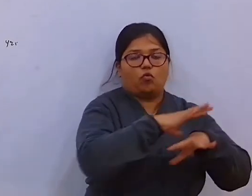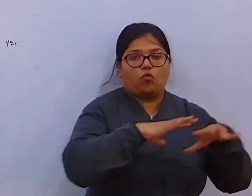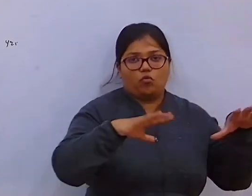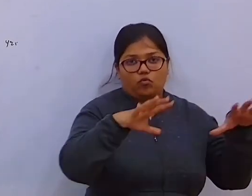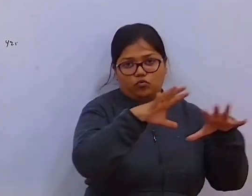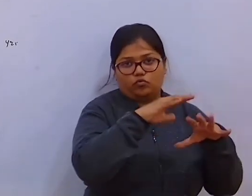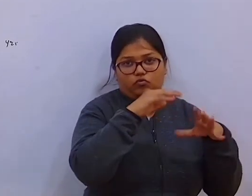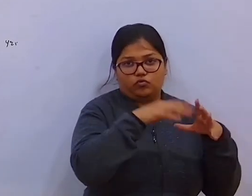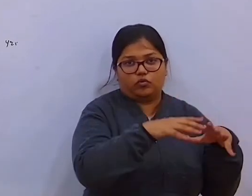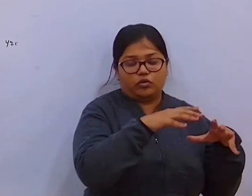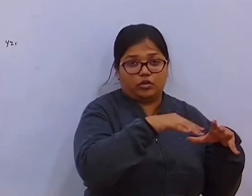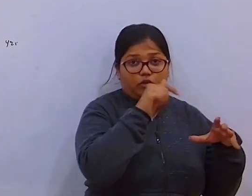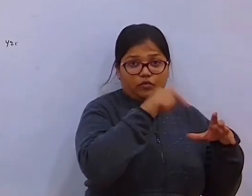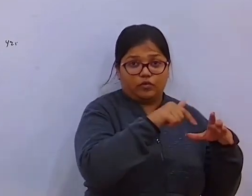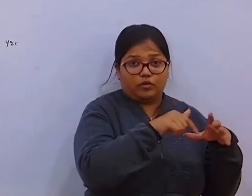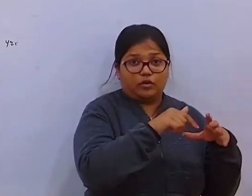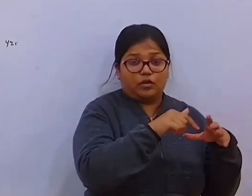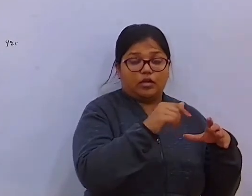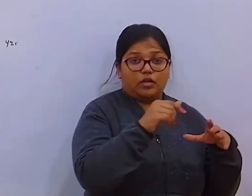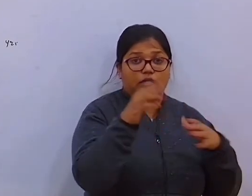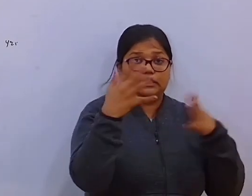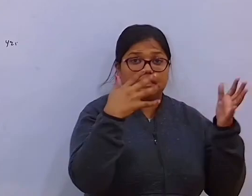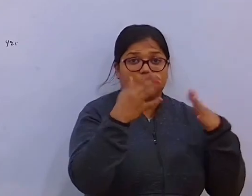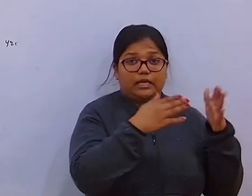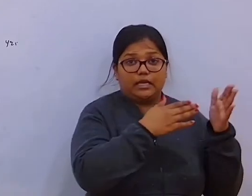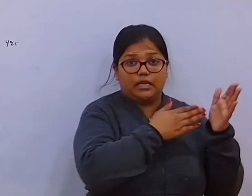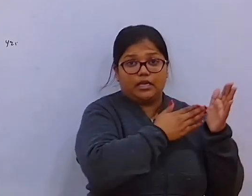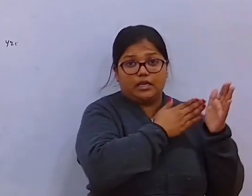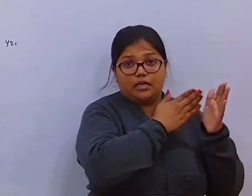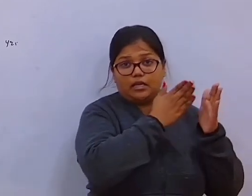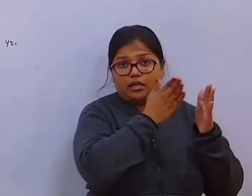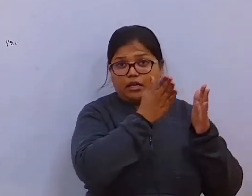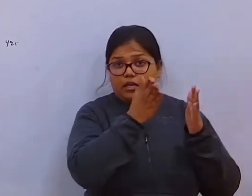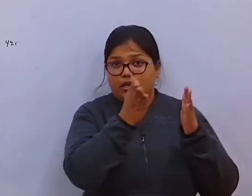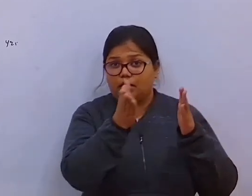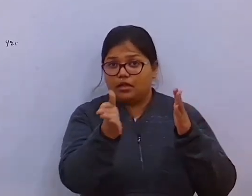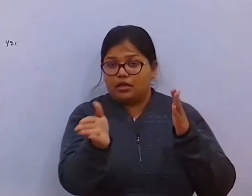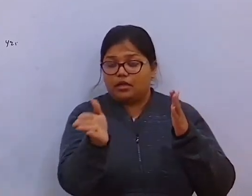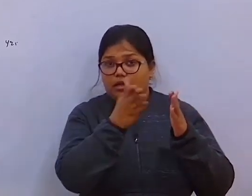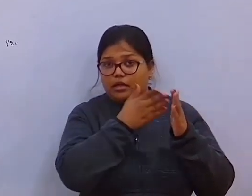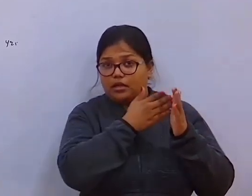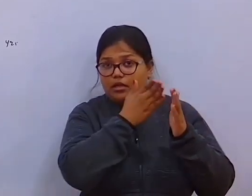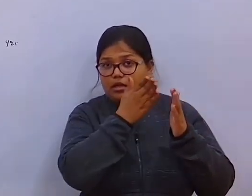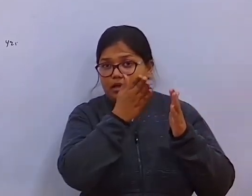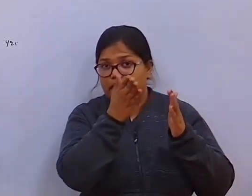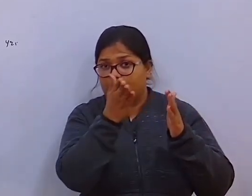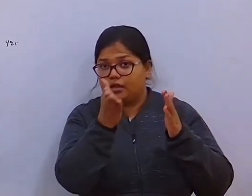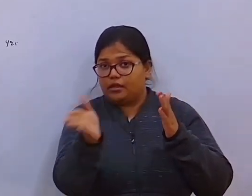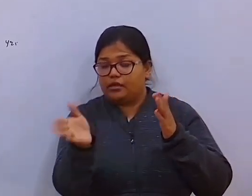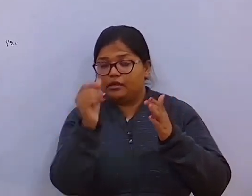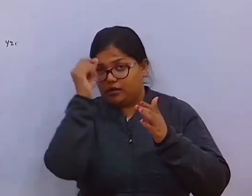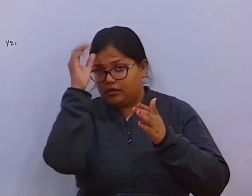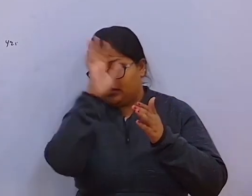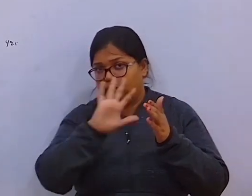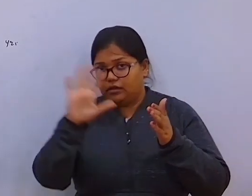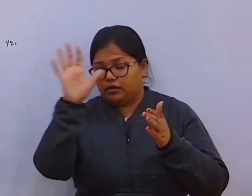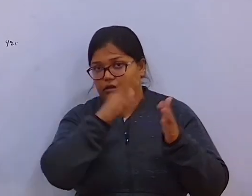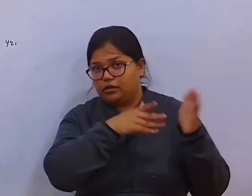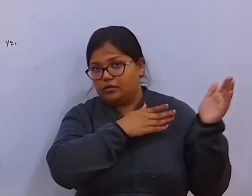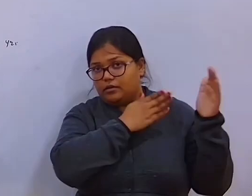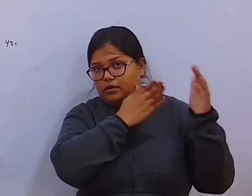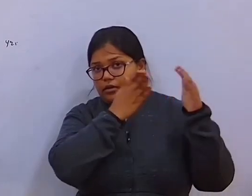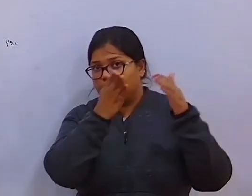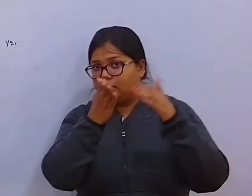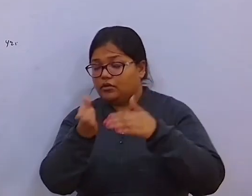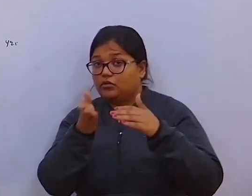हैं भारत में प्रवेश करती है, ठीक, तो वो क्या होती हैं, हाई प्रेशर वाली होती हैं। ठीक है, तो